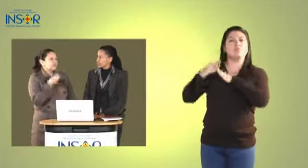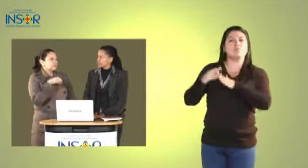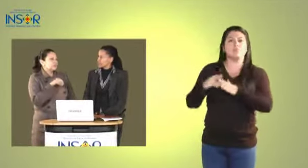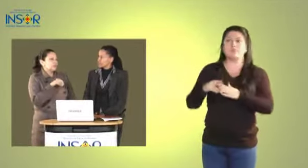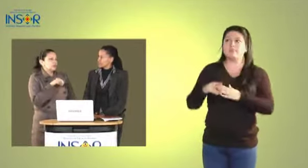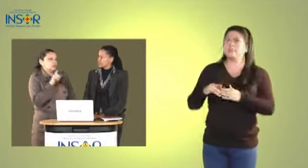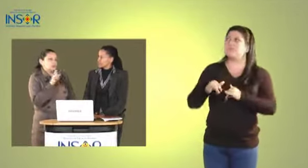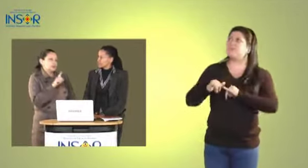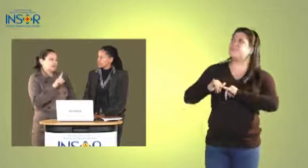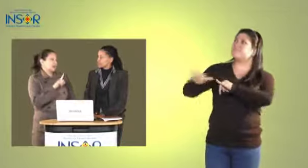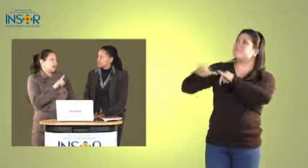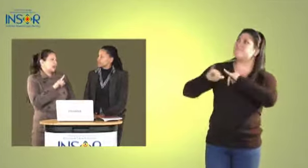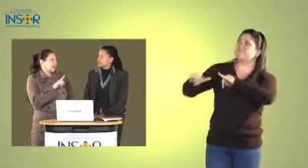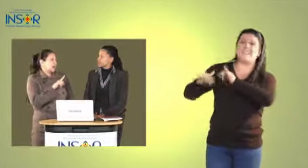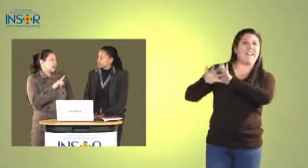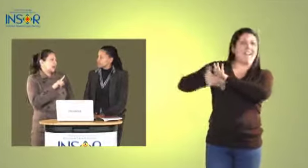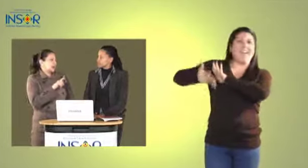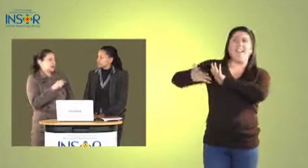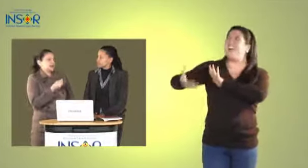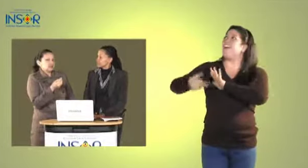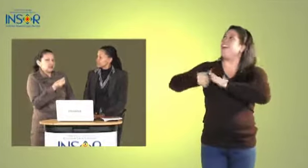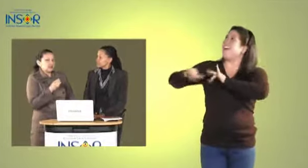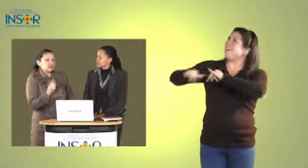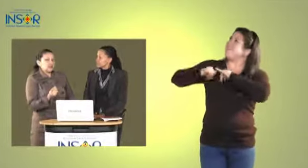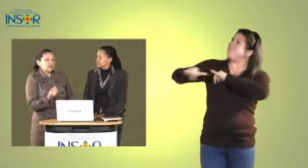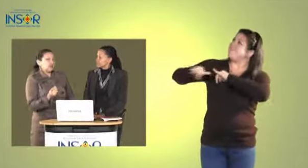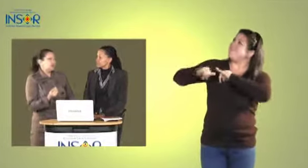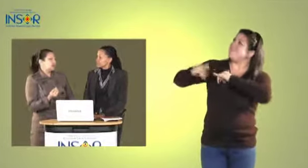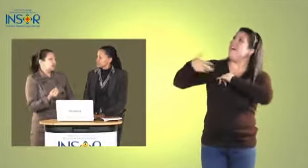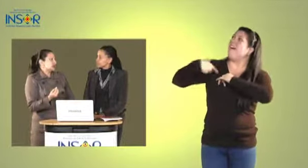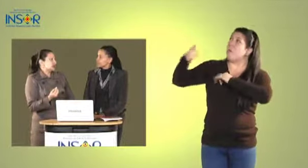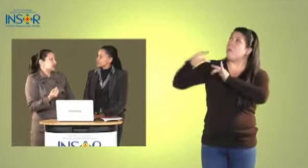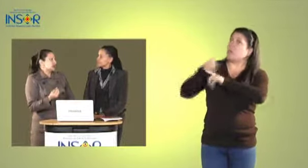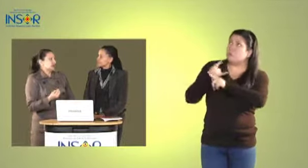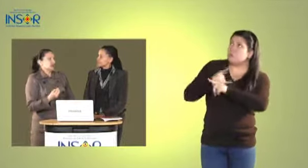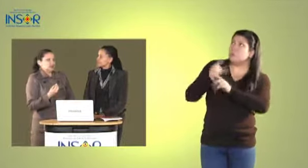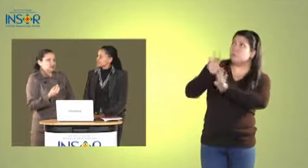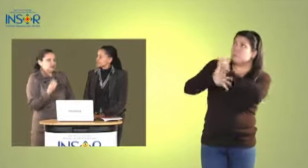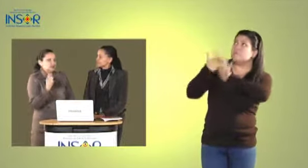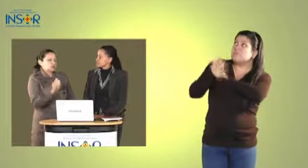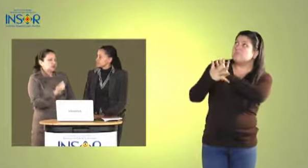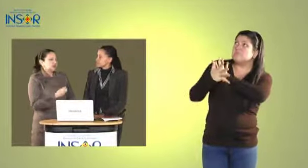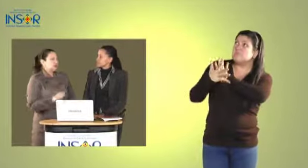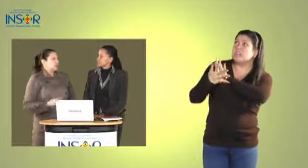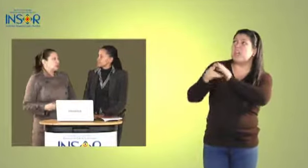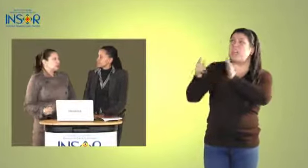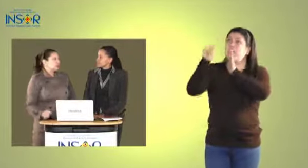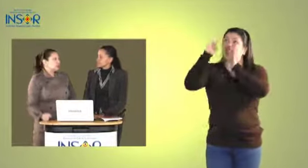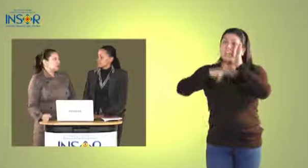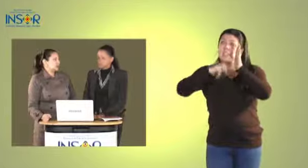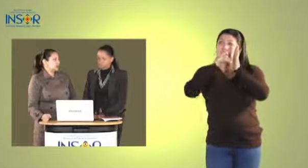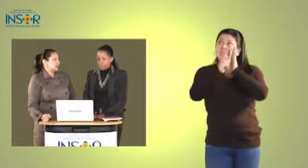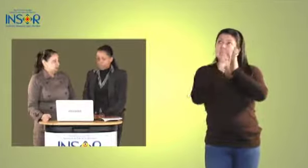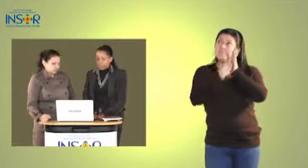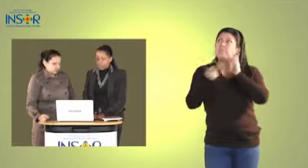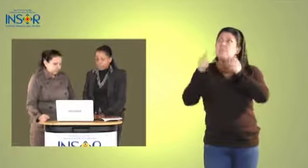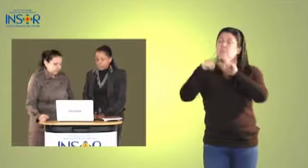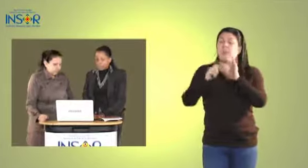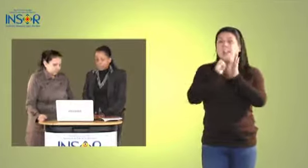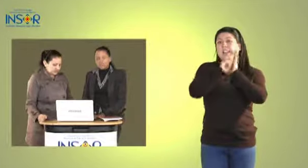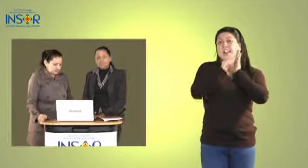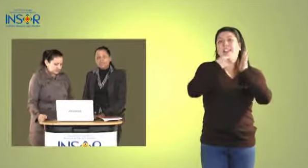par que es usuario como primera lengua de la lengua de señas está haciendo uso de la lengua escrita, entonces eso va a ser muy significativo para